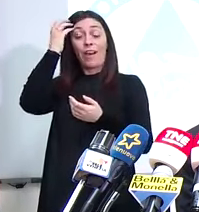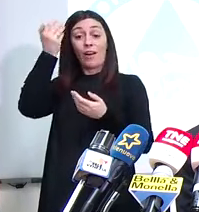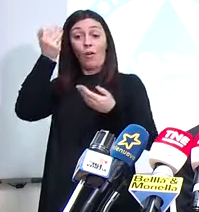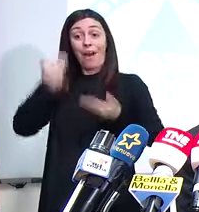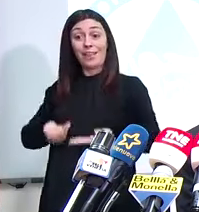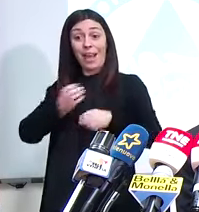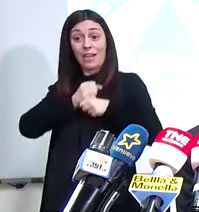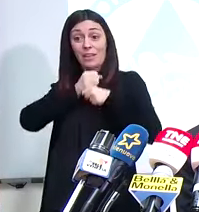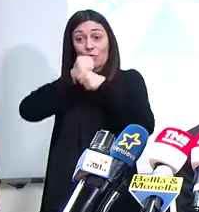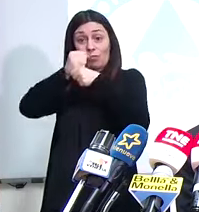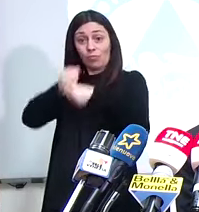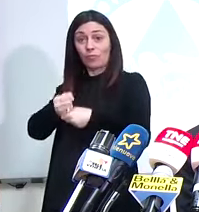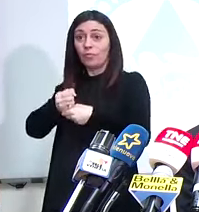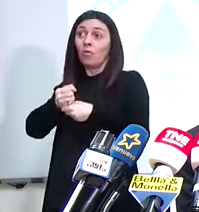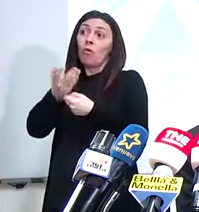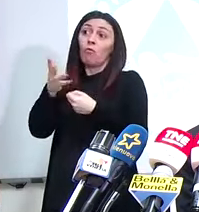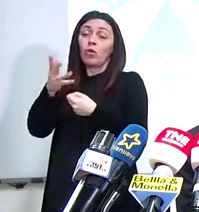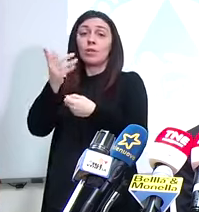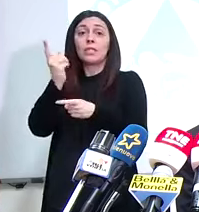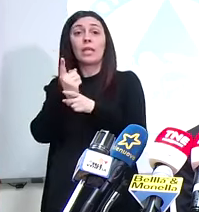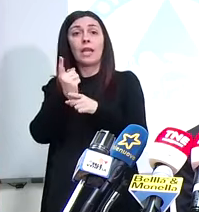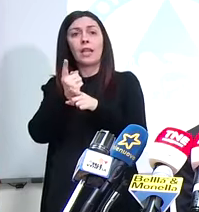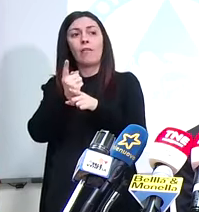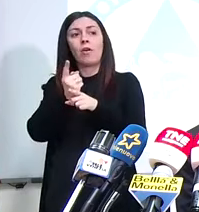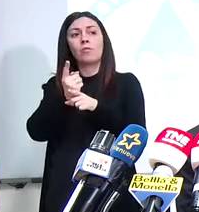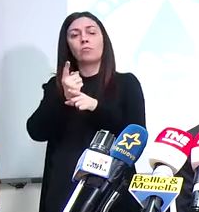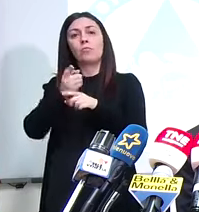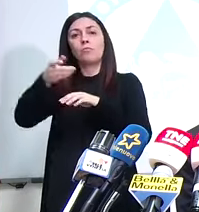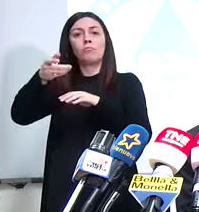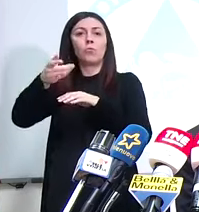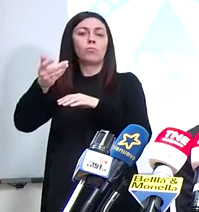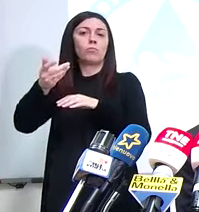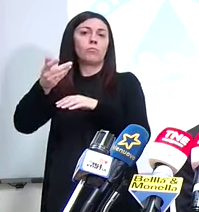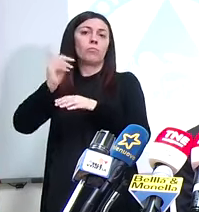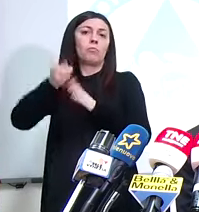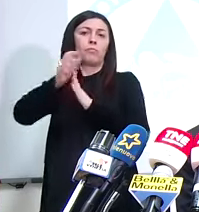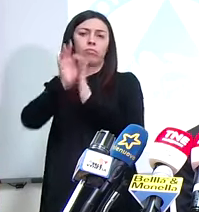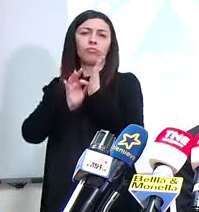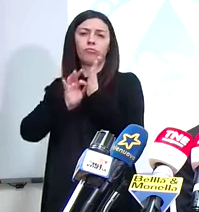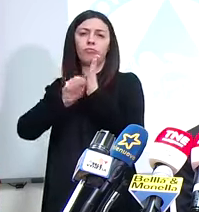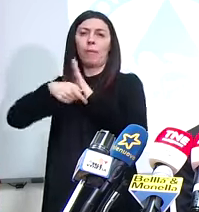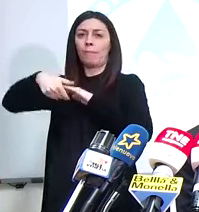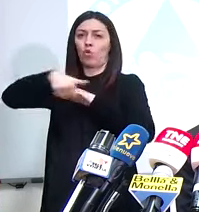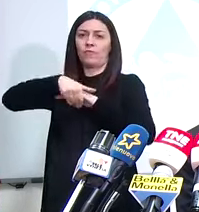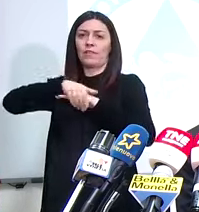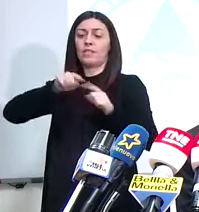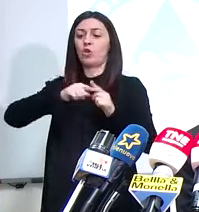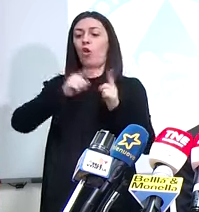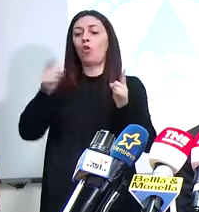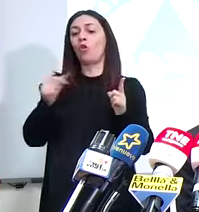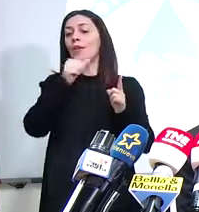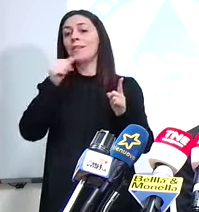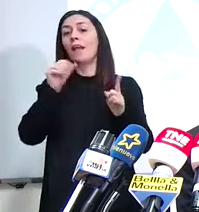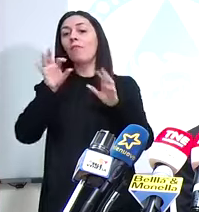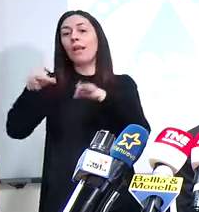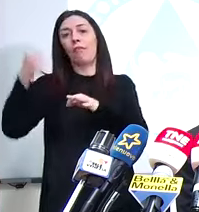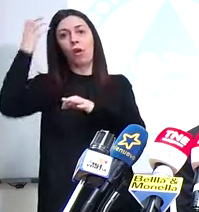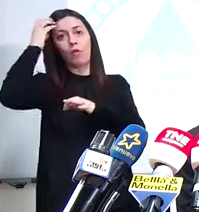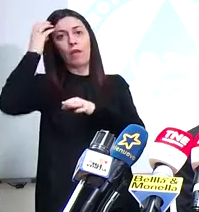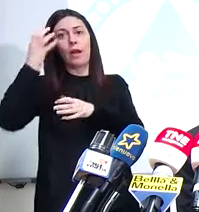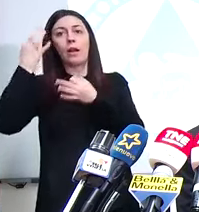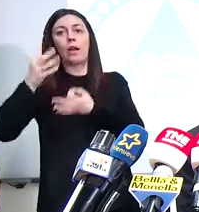ecco le chiedo cioè siccome lei dice il ministero è in questo momento si occupa solo degli affari correnti